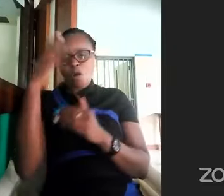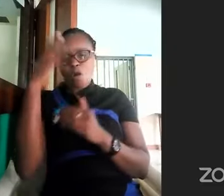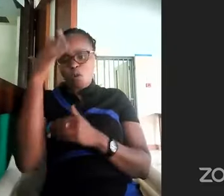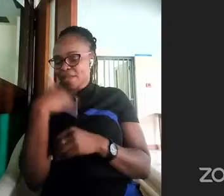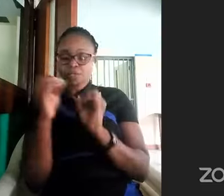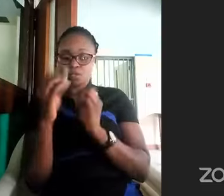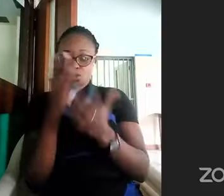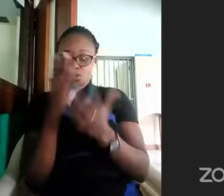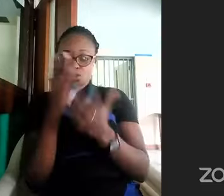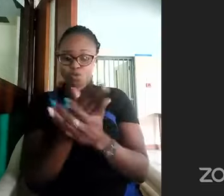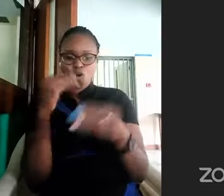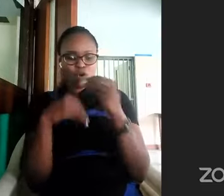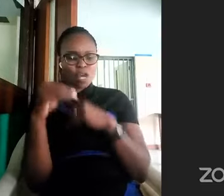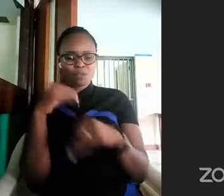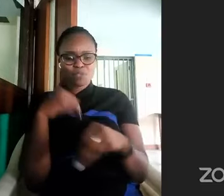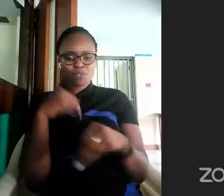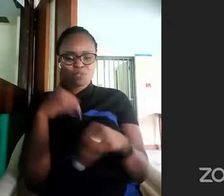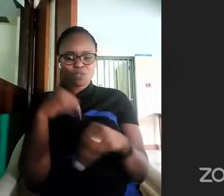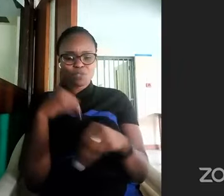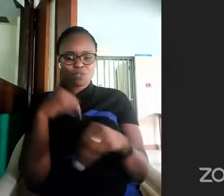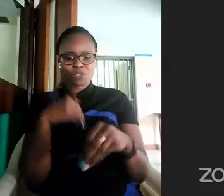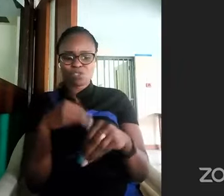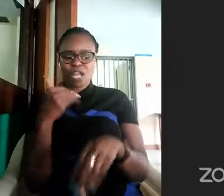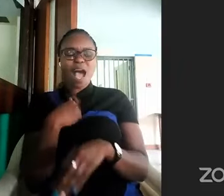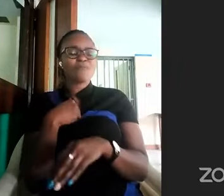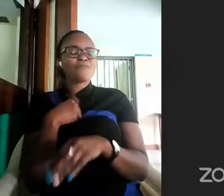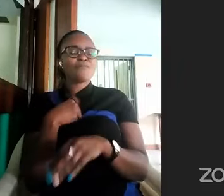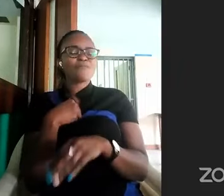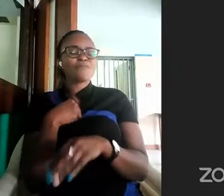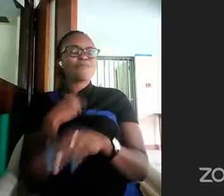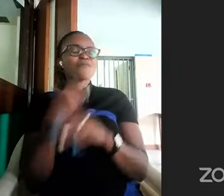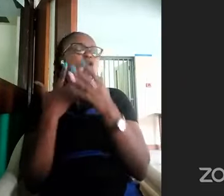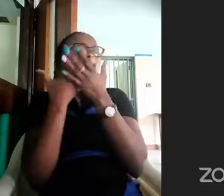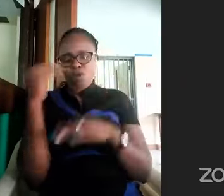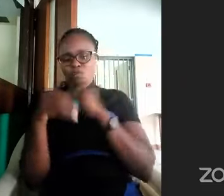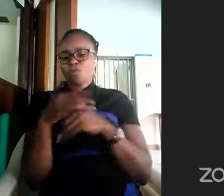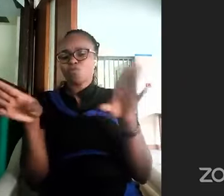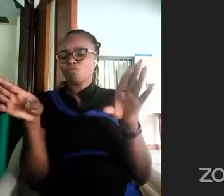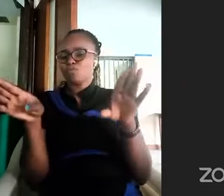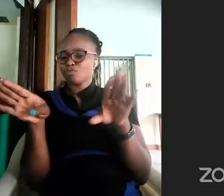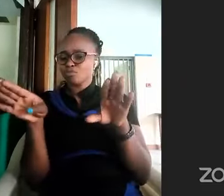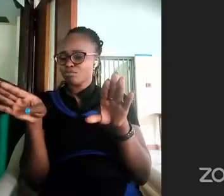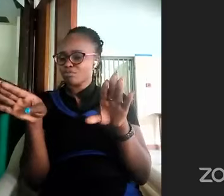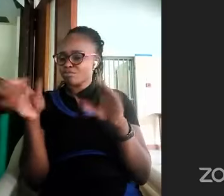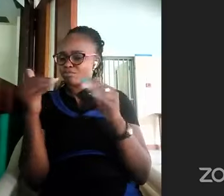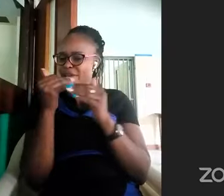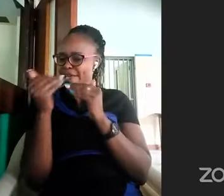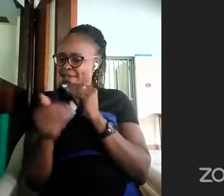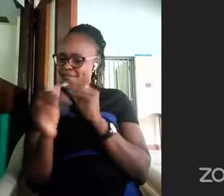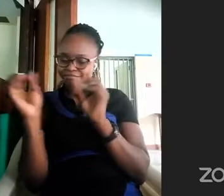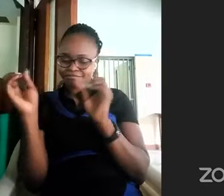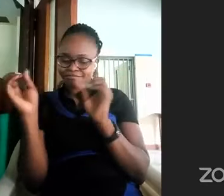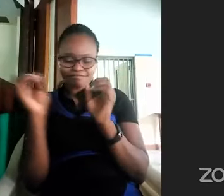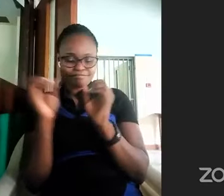uko tele huko hospitalini na hautaisha. Yangu ni hayo machache.